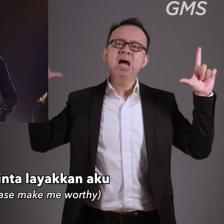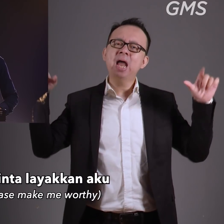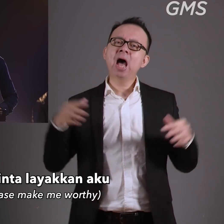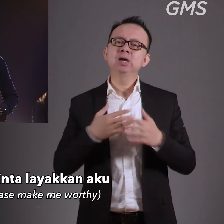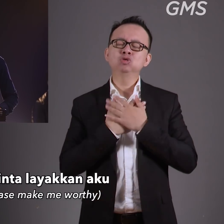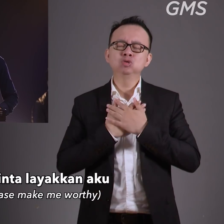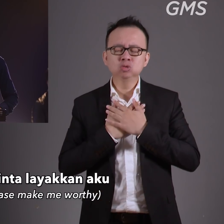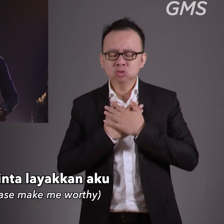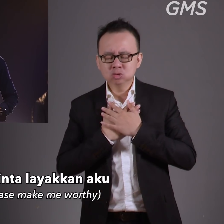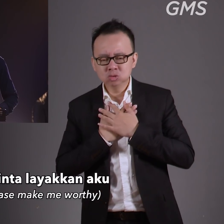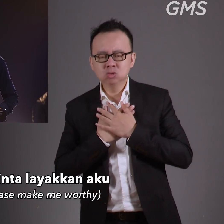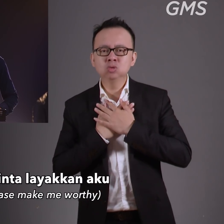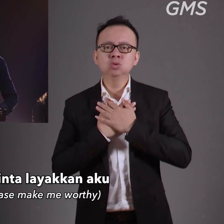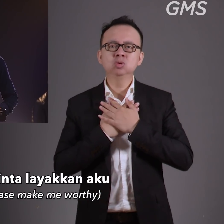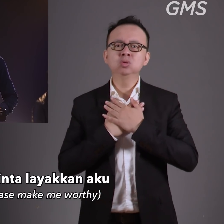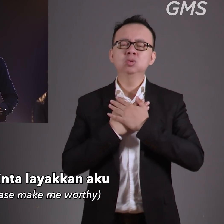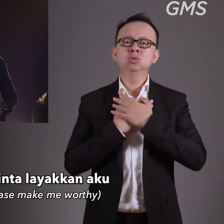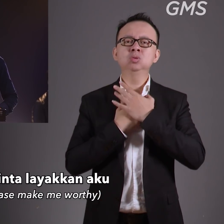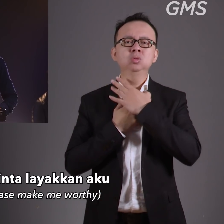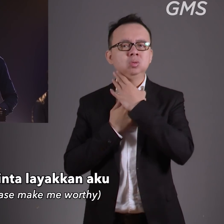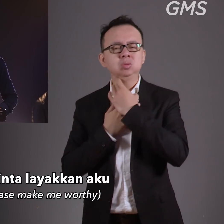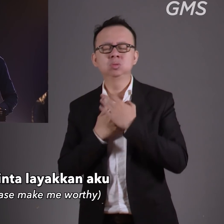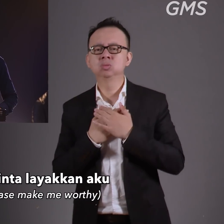layakkan aku,